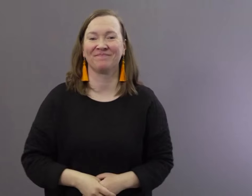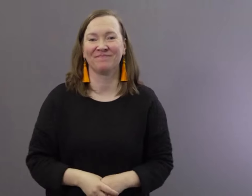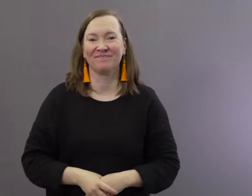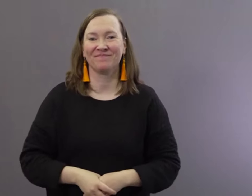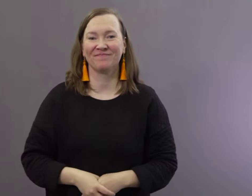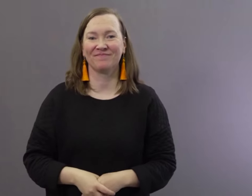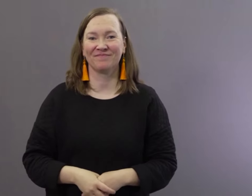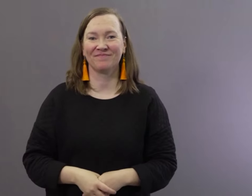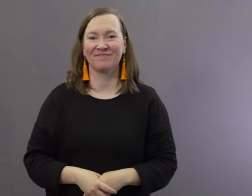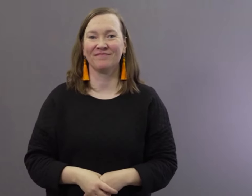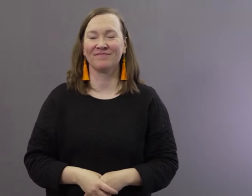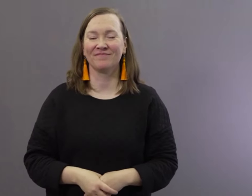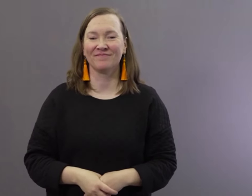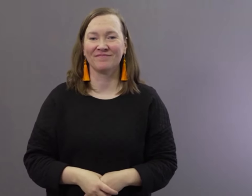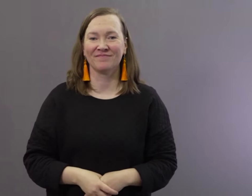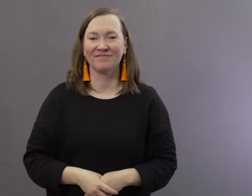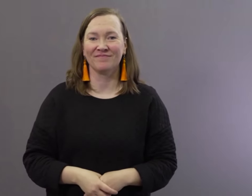Tervetuloa.